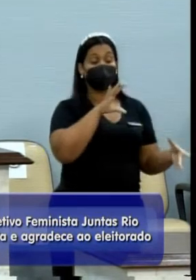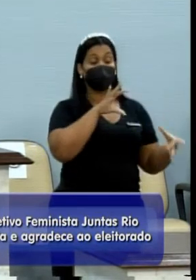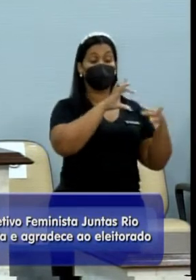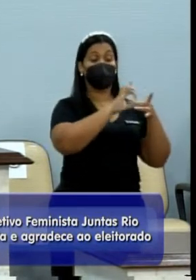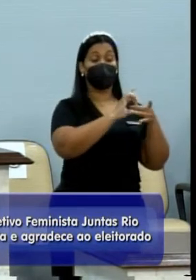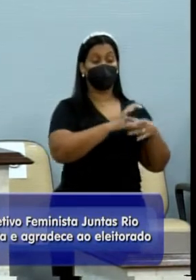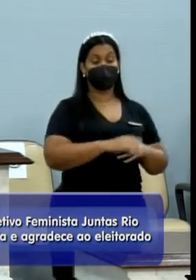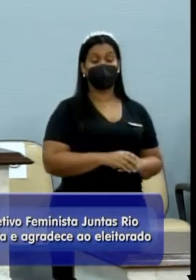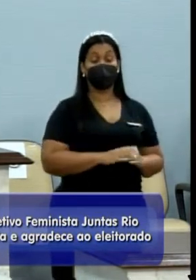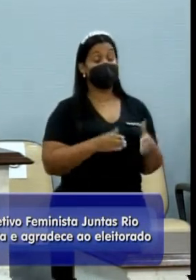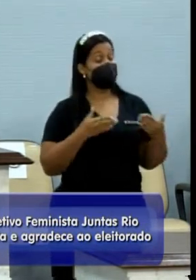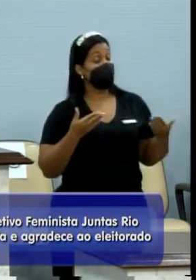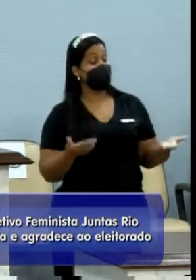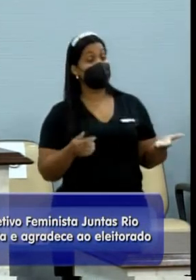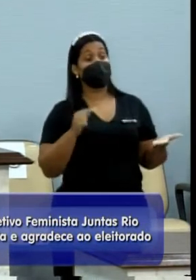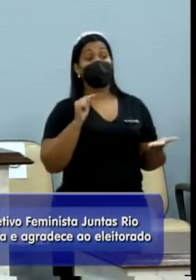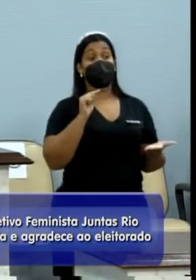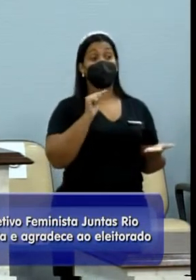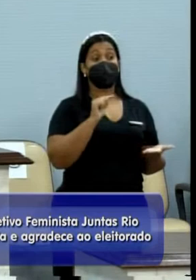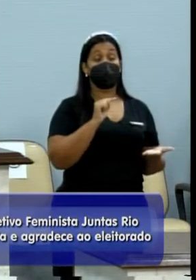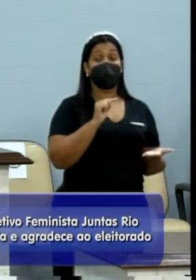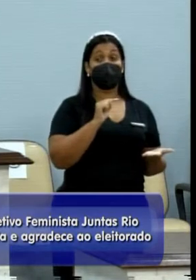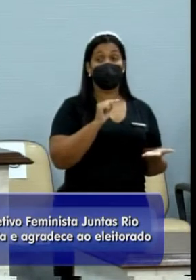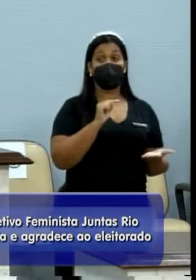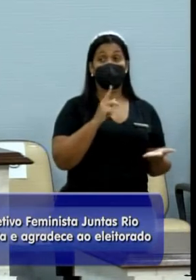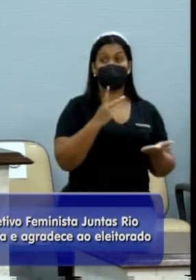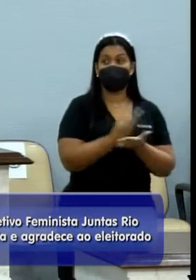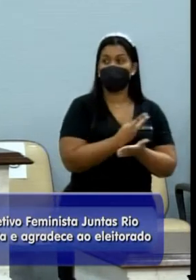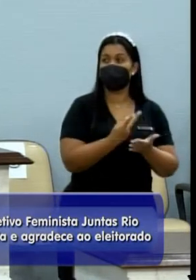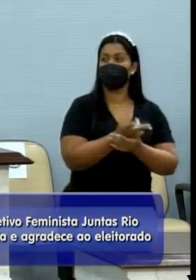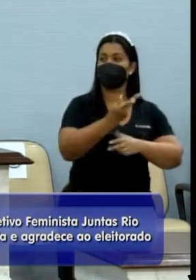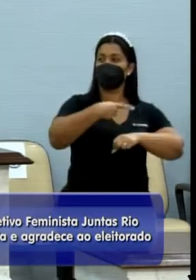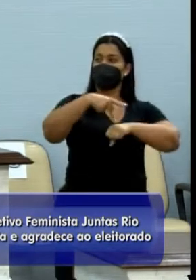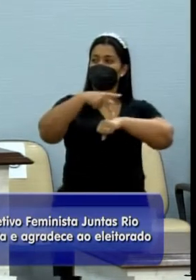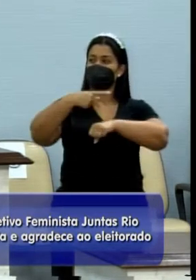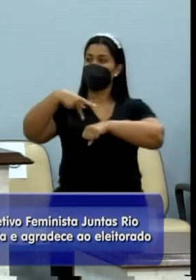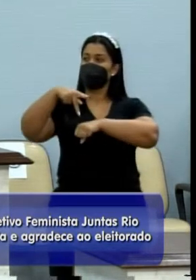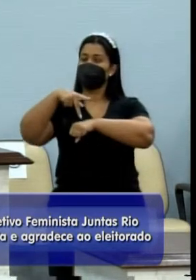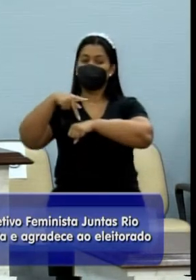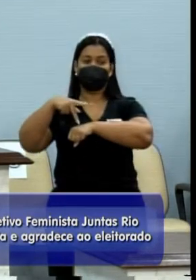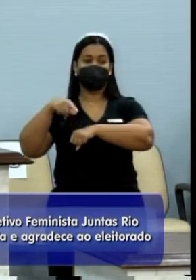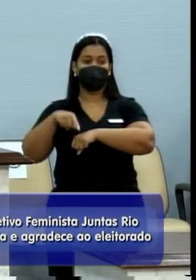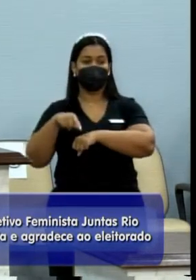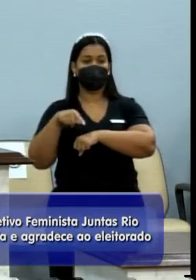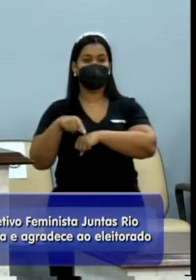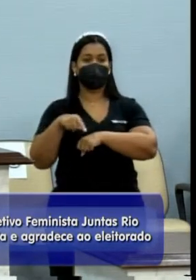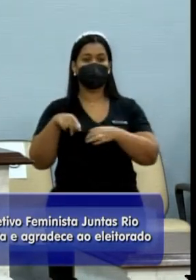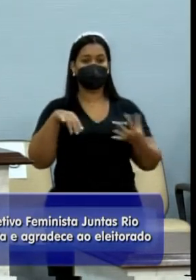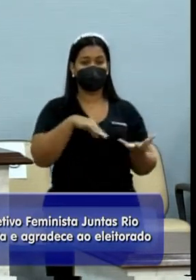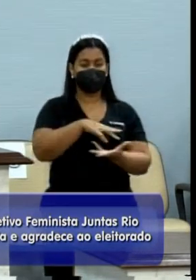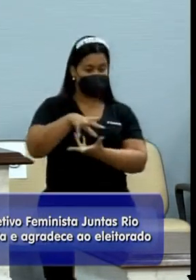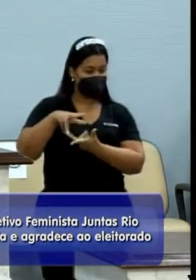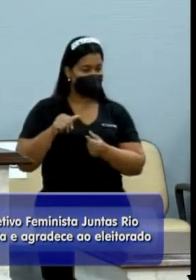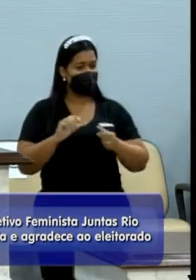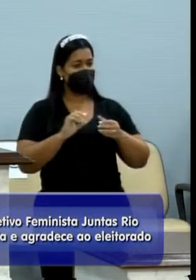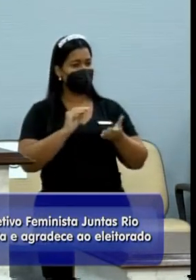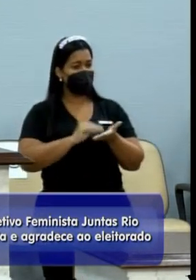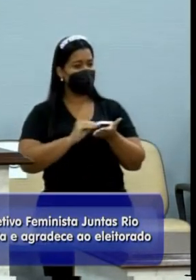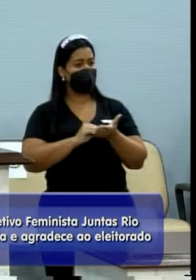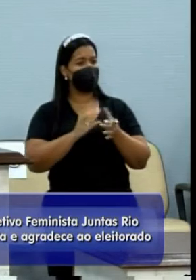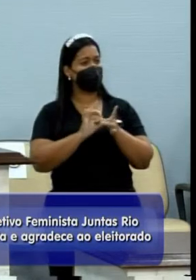aliança. E aí, quando os países ocidentais, como Inglaterra e Estados Unidos,